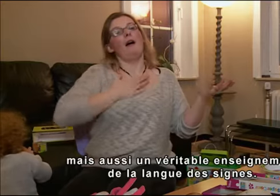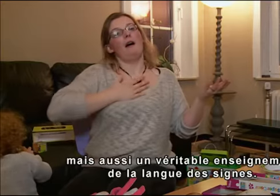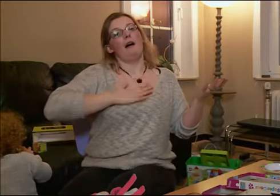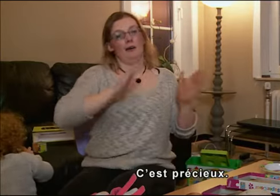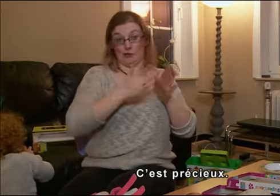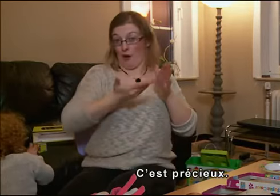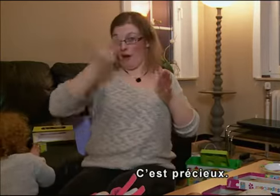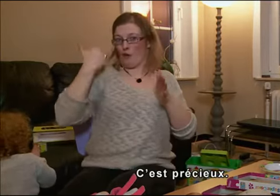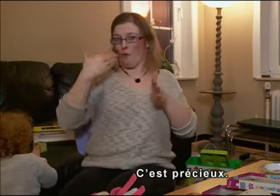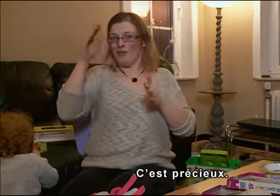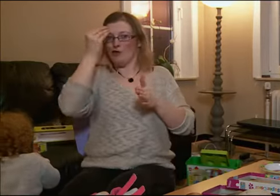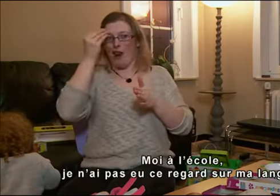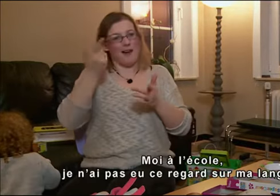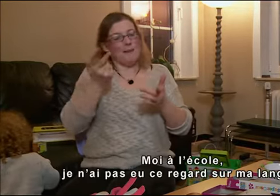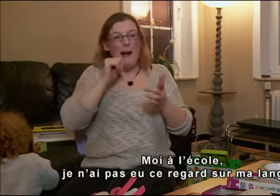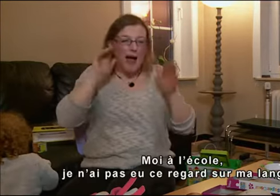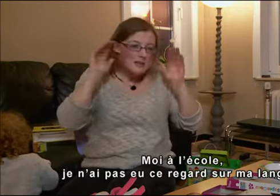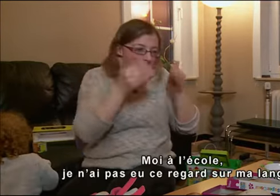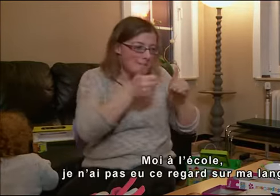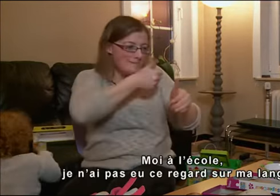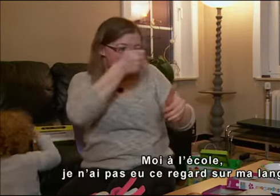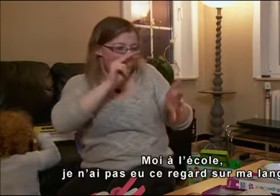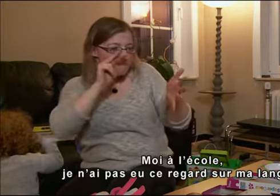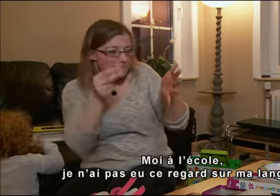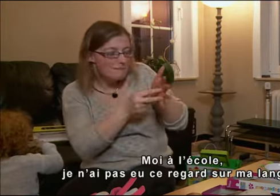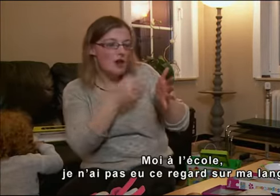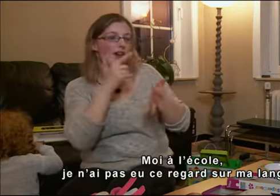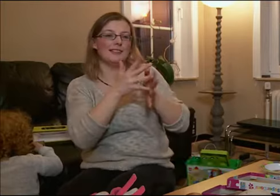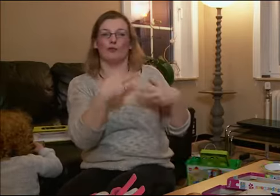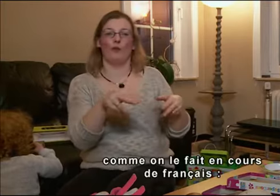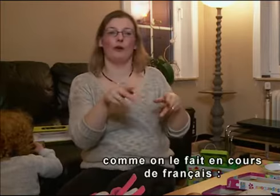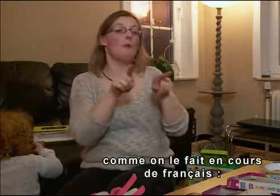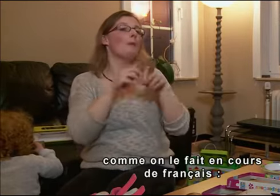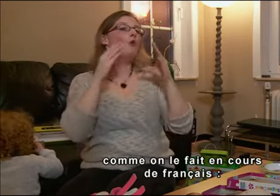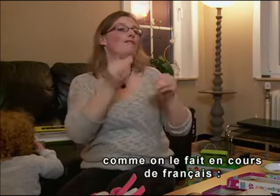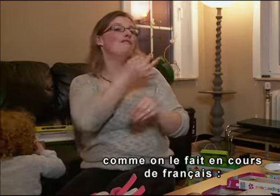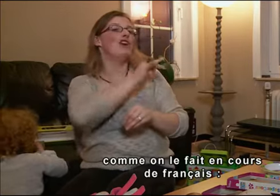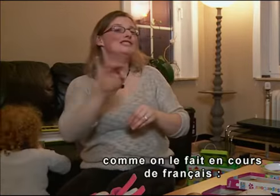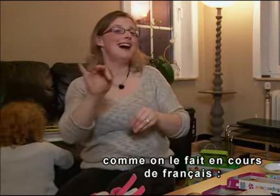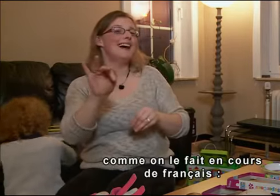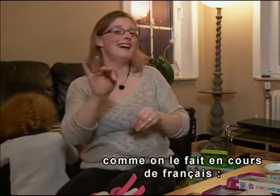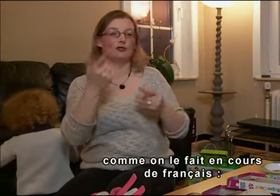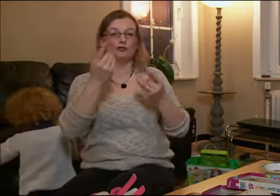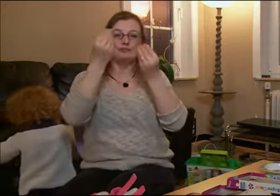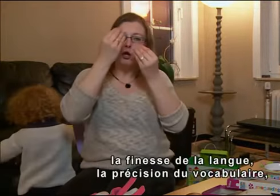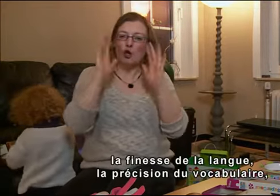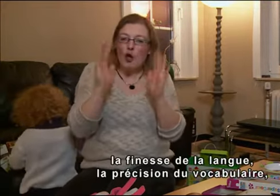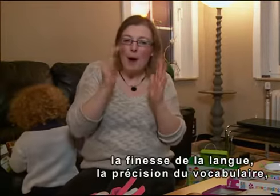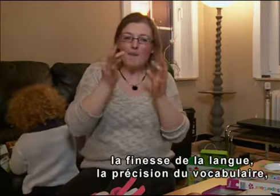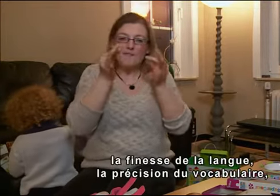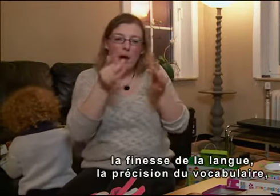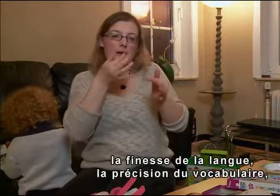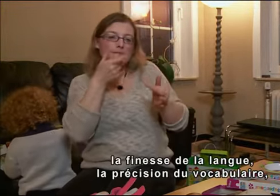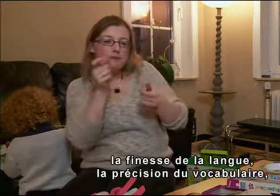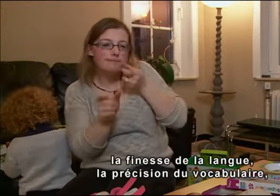de la langue des signes. C'est précieux. Moi, à l'école, je n'ai pas eu ce regard sur ma langue. comme on le fait en cours de français. La finesse